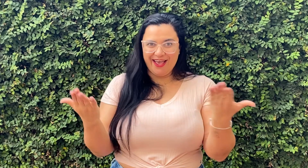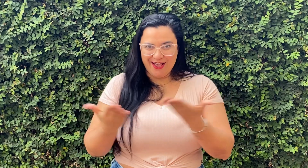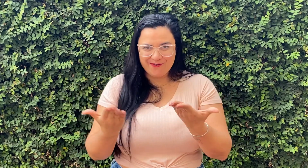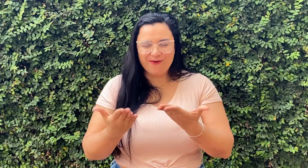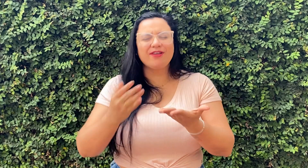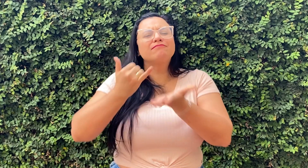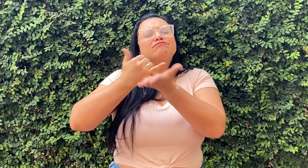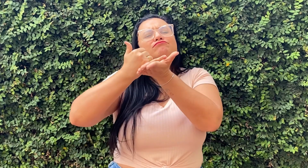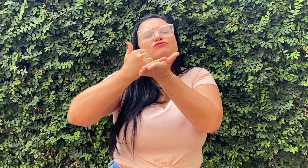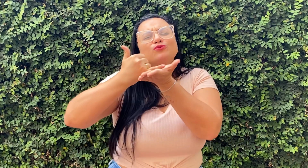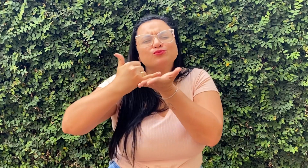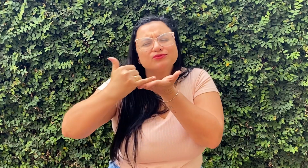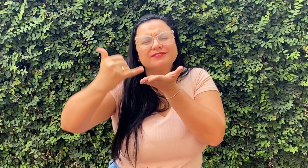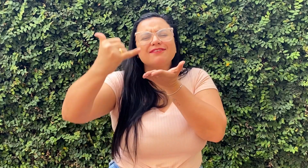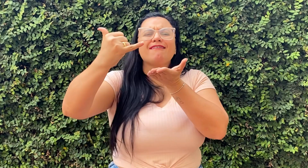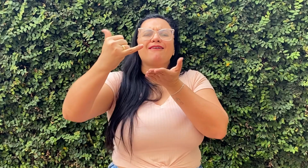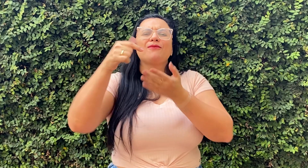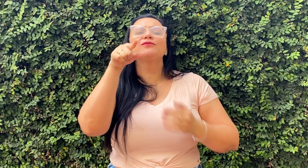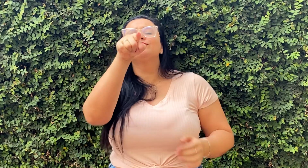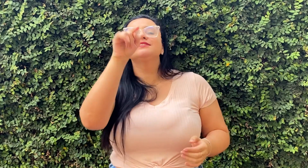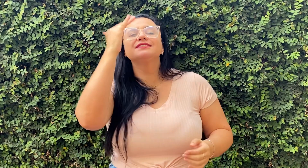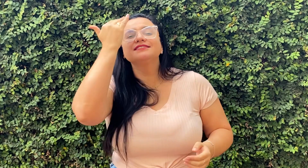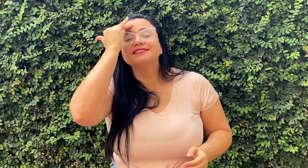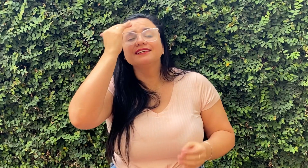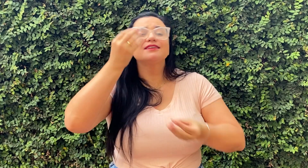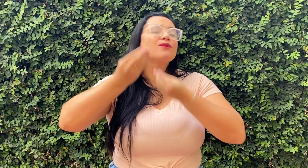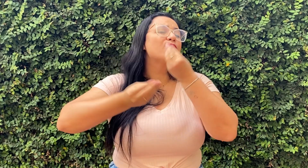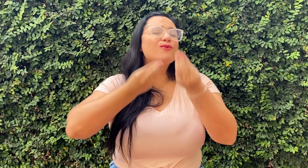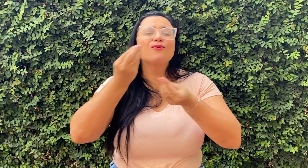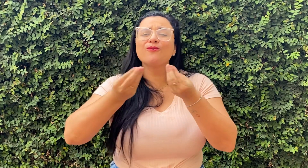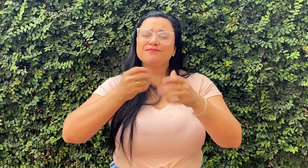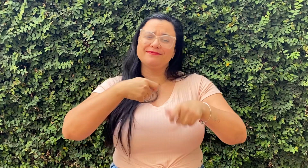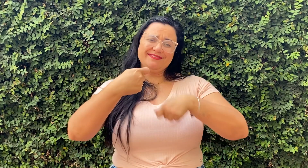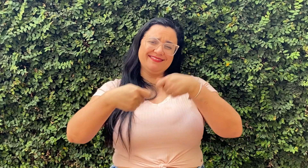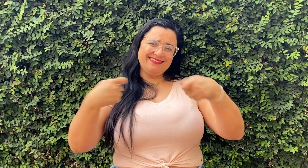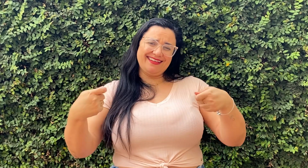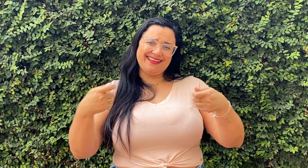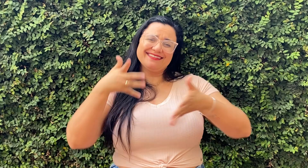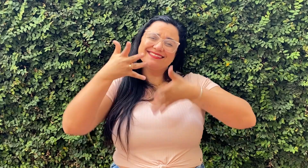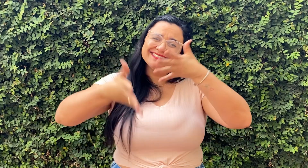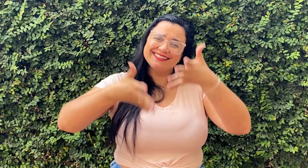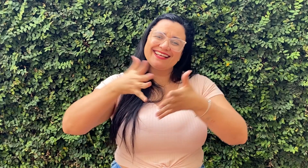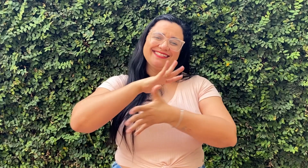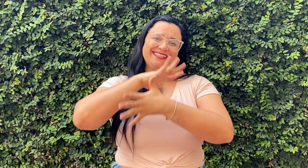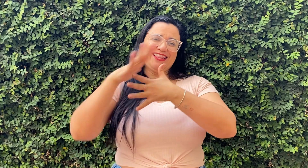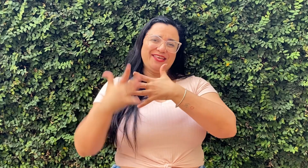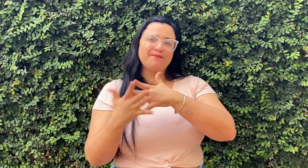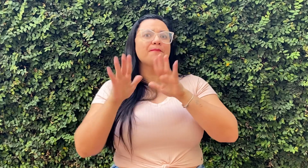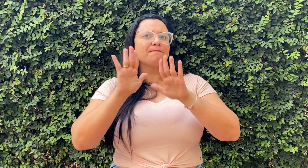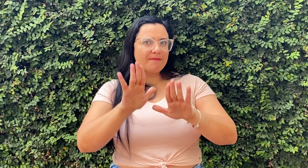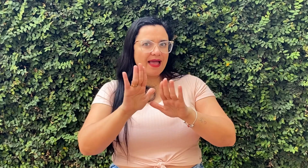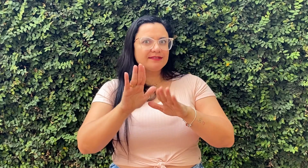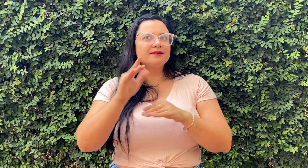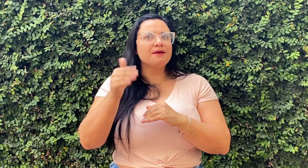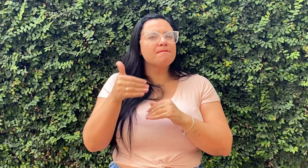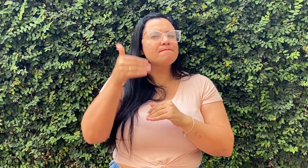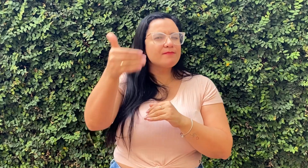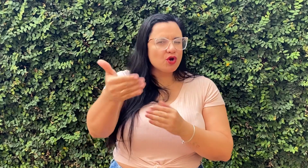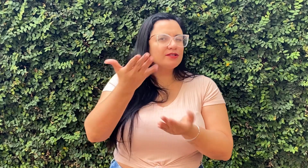Agora eu vou estar falando um pouquinho sobre a introdução para você entender em relação aos sinais da Libras. Mas